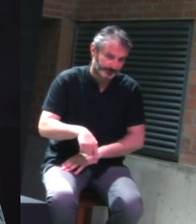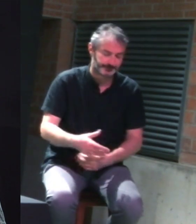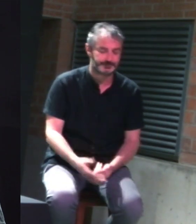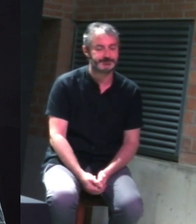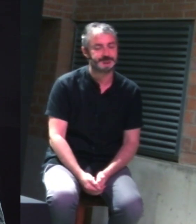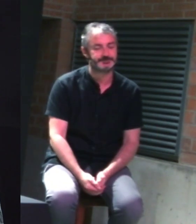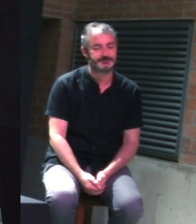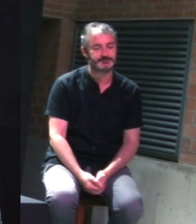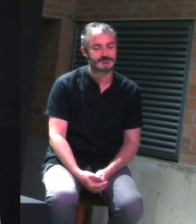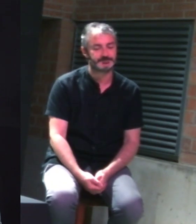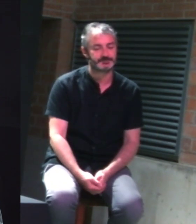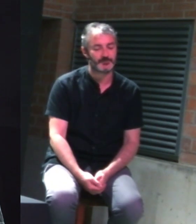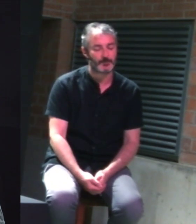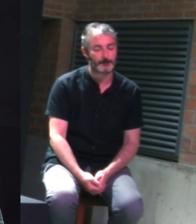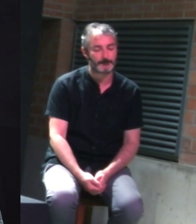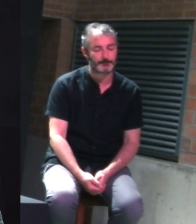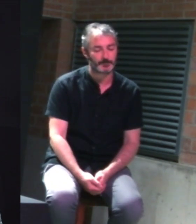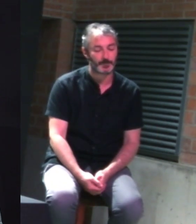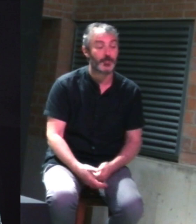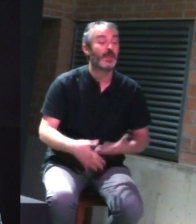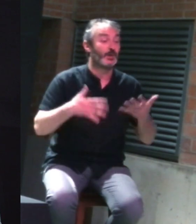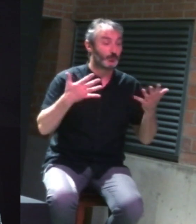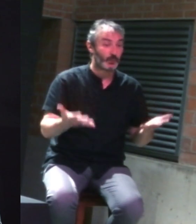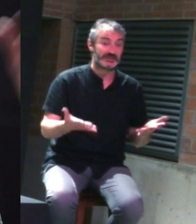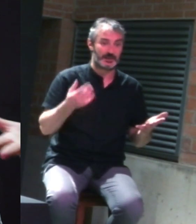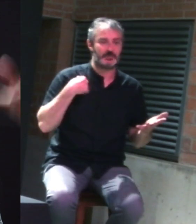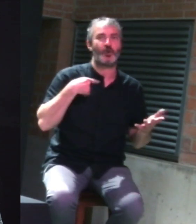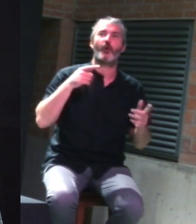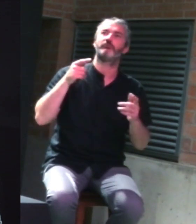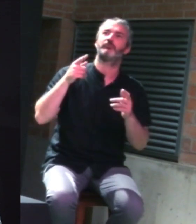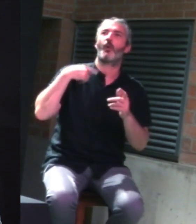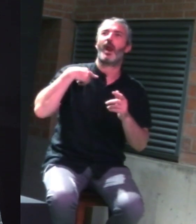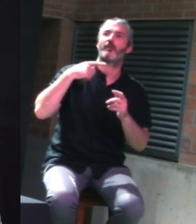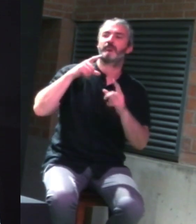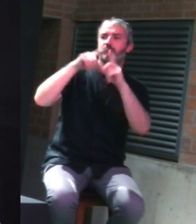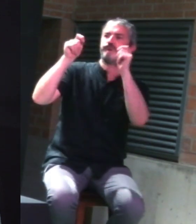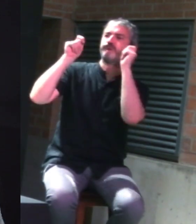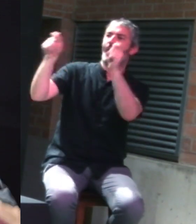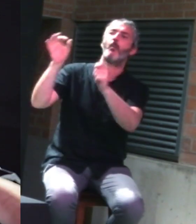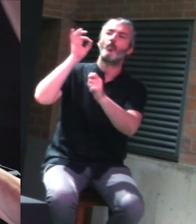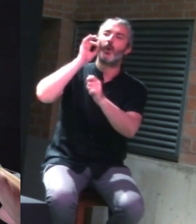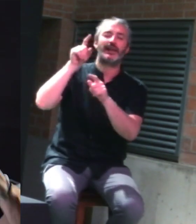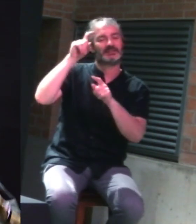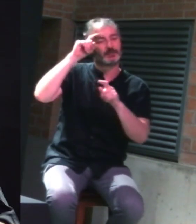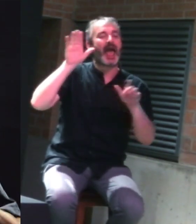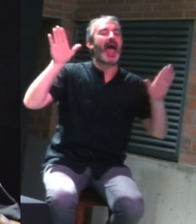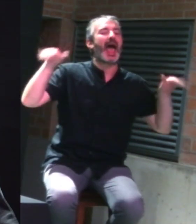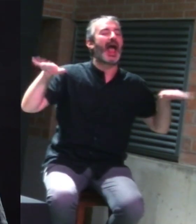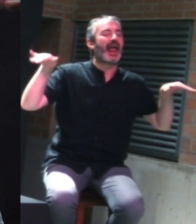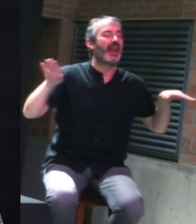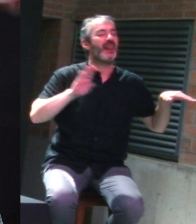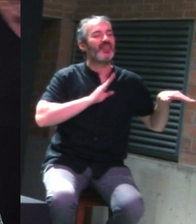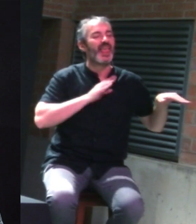Bien, ¿cómo se expandía este arquetipo del ángel del hogar? A través, sobre todo en lo que hacía